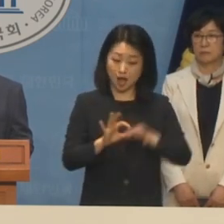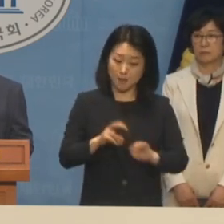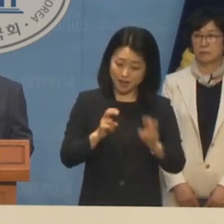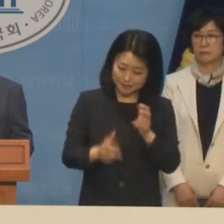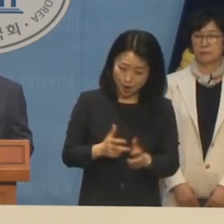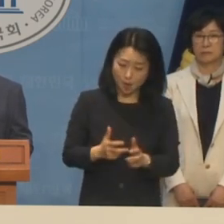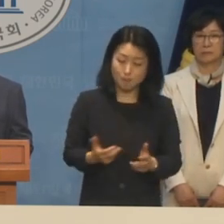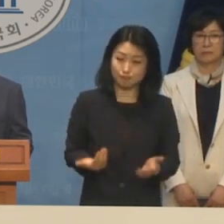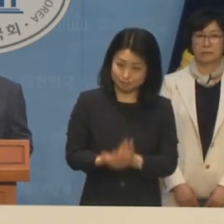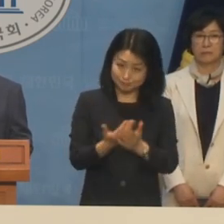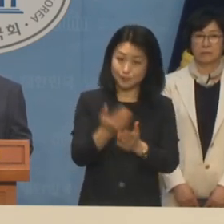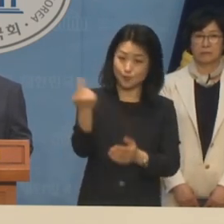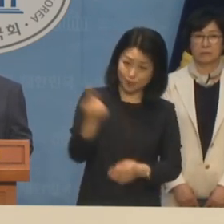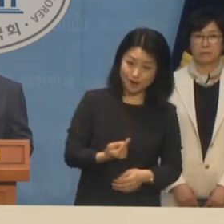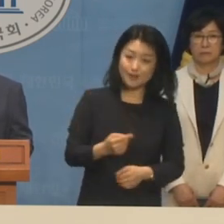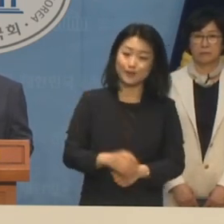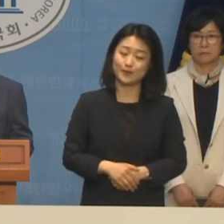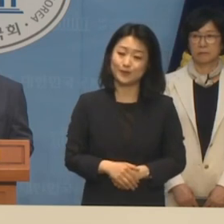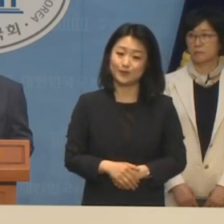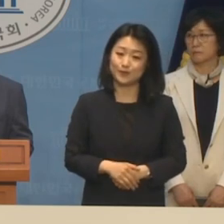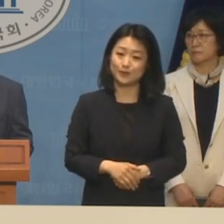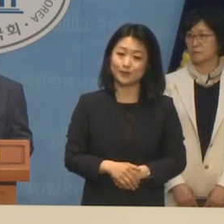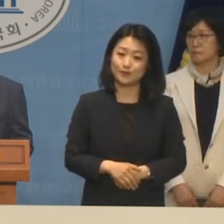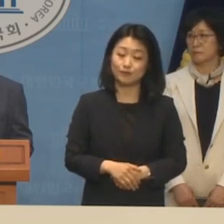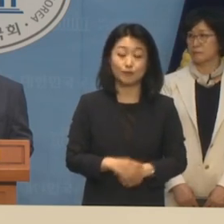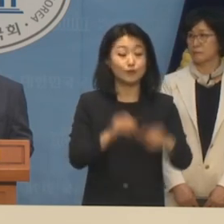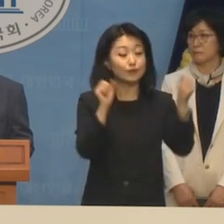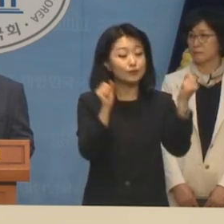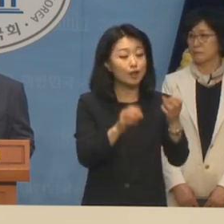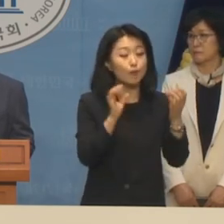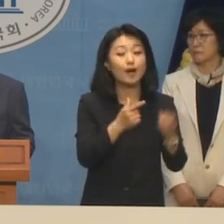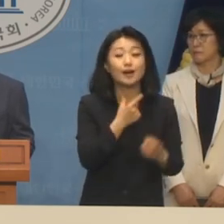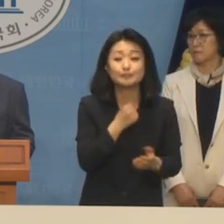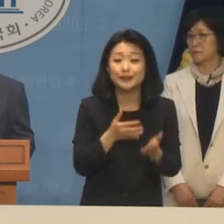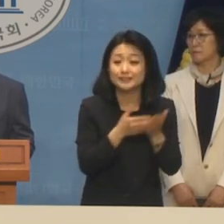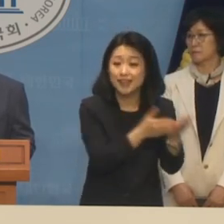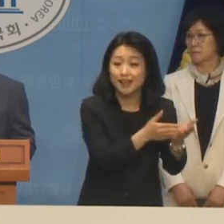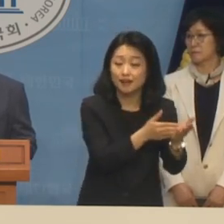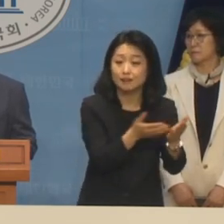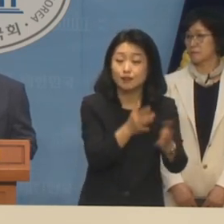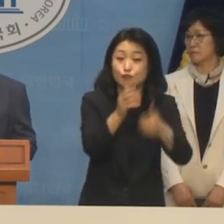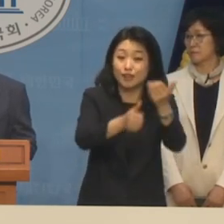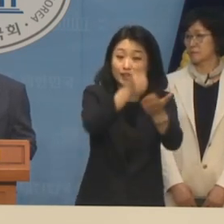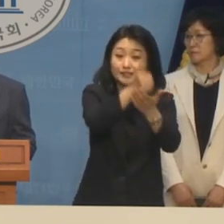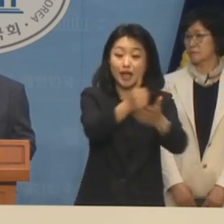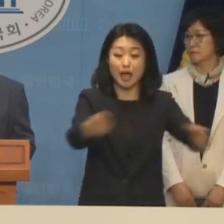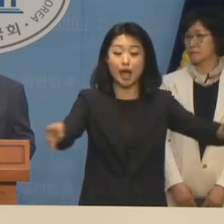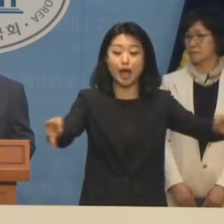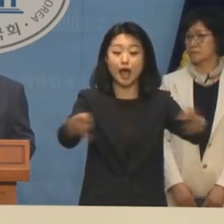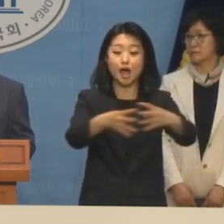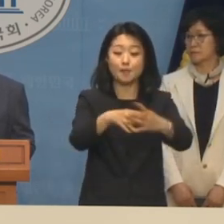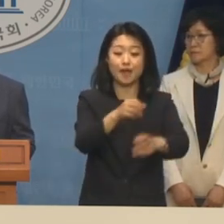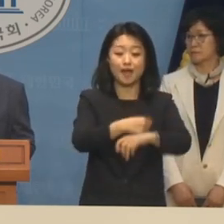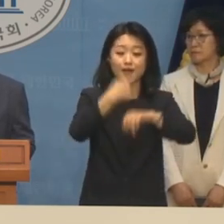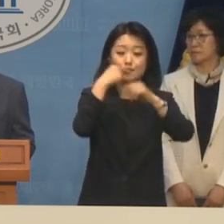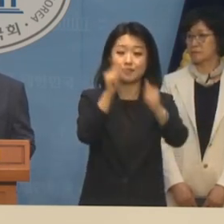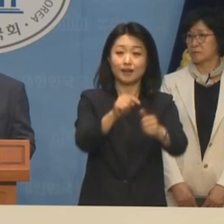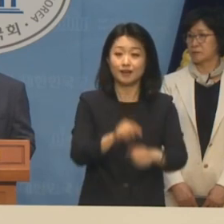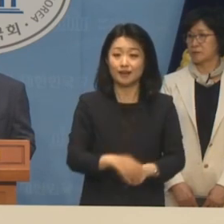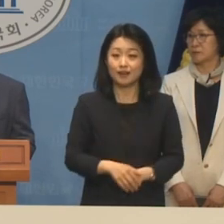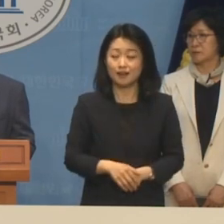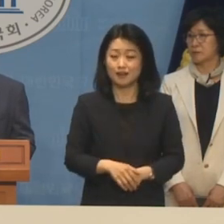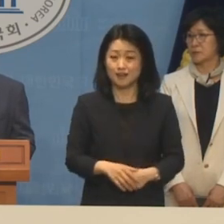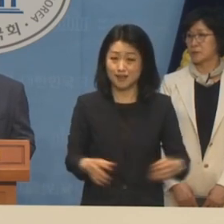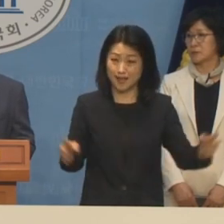수 있습니다. 그래서 얘기하자고 그러는데 우리 김준표 의장님 합의해서 오라고 하셨습니다. 근데